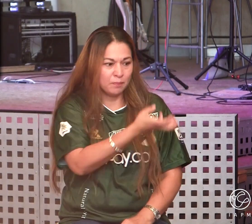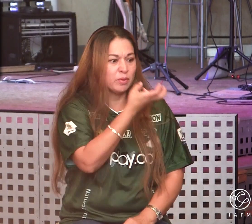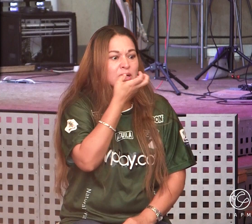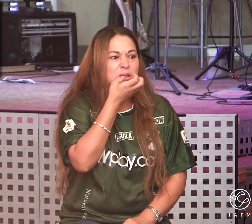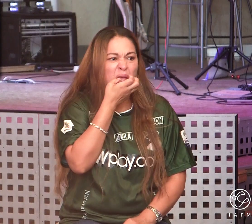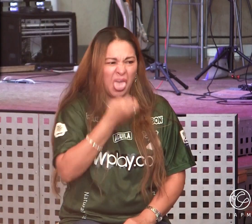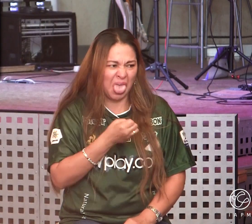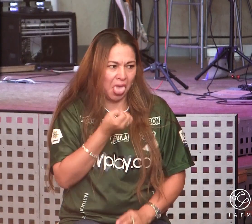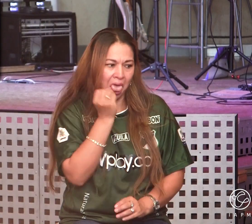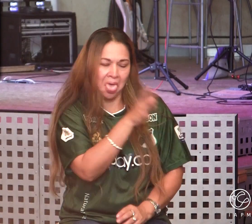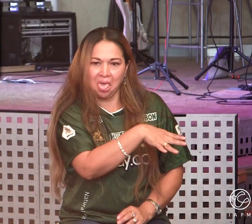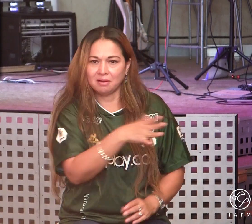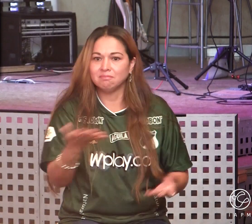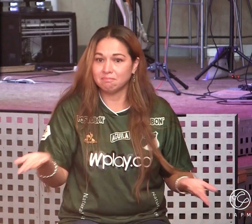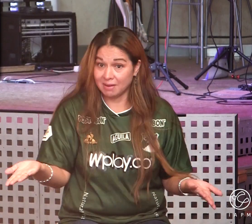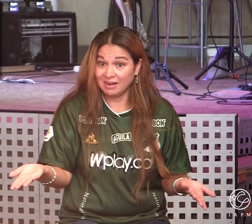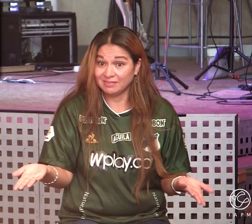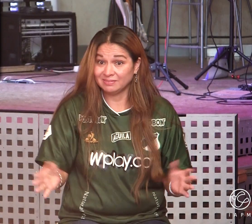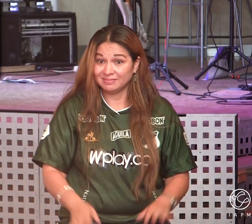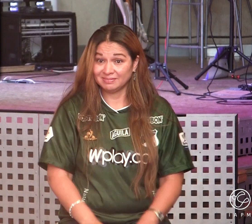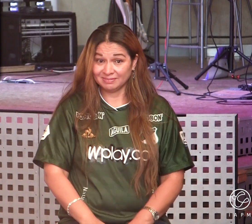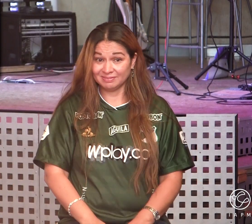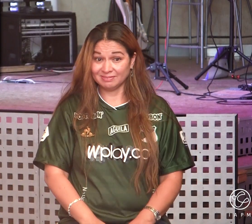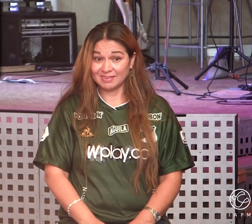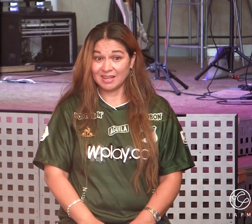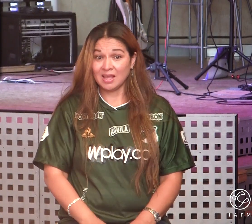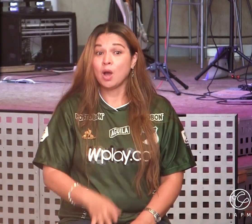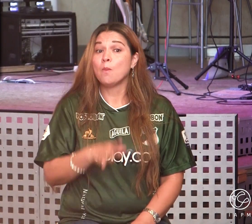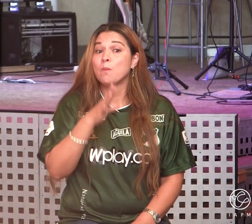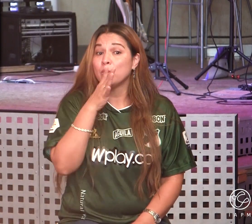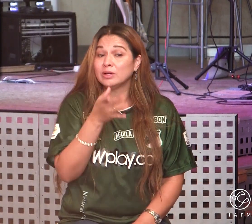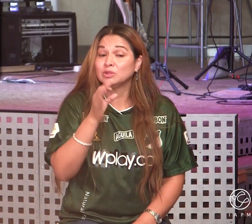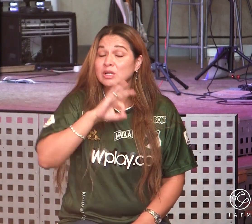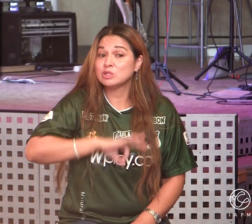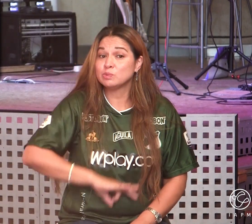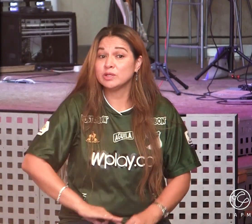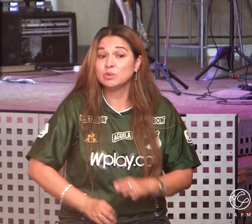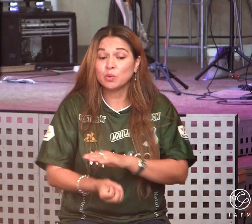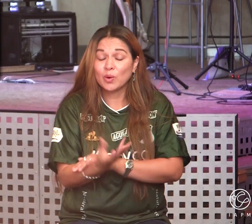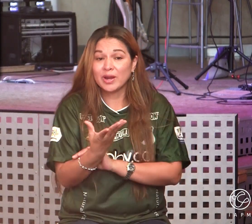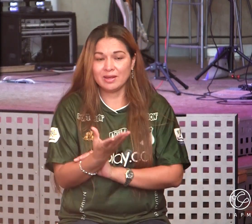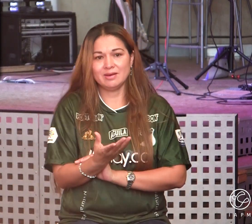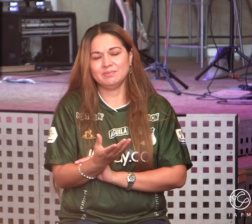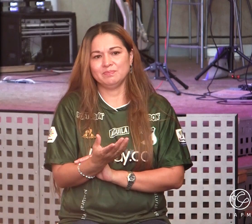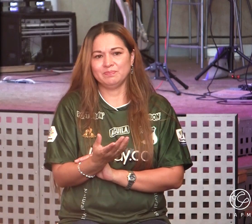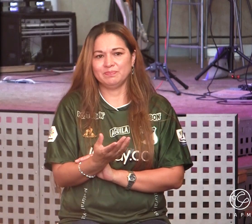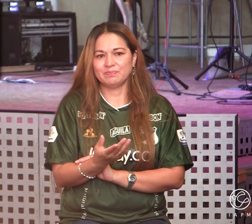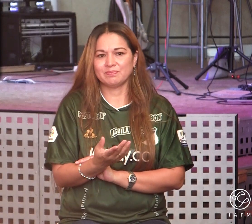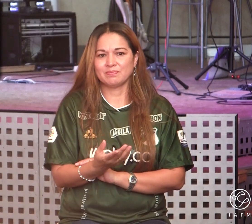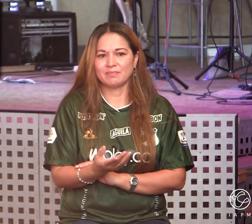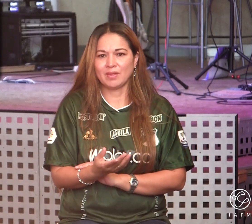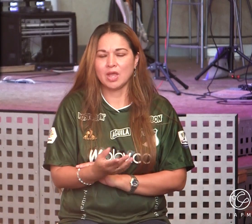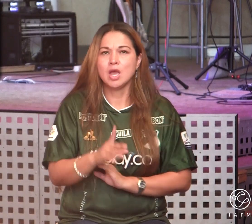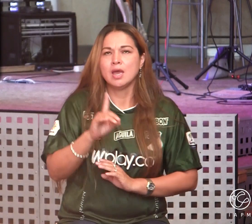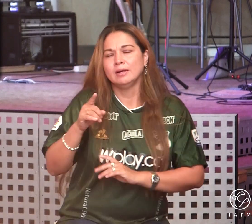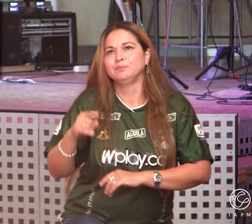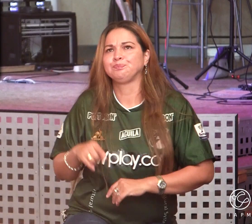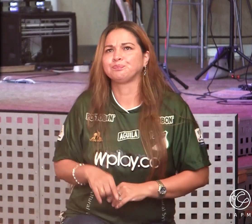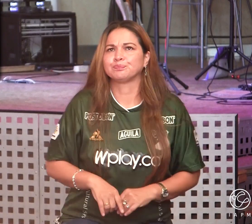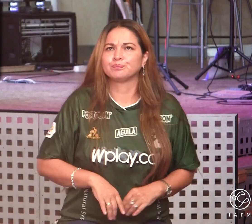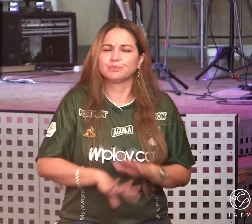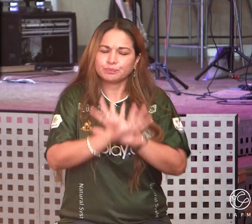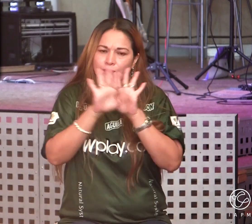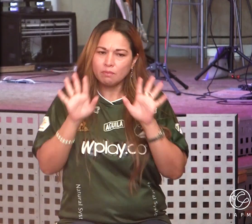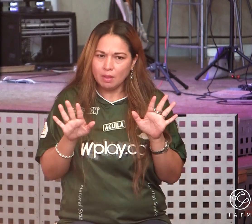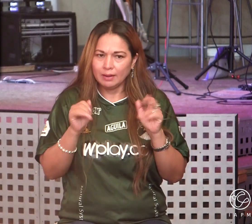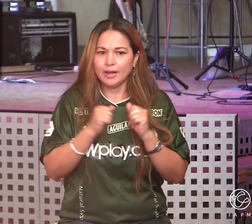una cosa para meditar. No, dice lo que el Espíritu produce. ¿Por qué el contraste? Escúchame bien. Es para darte un ejemplo de lo que es